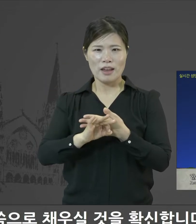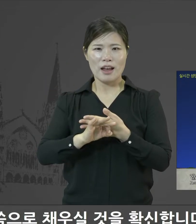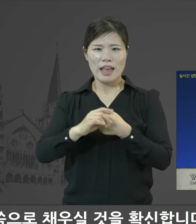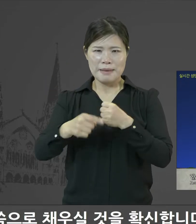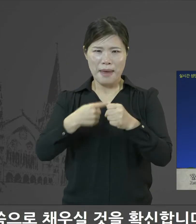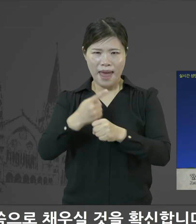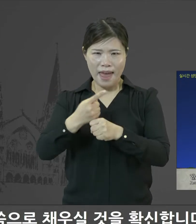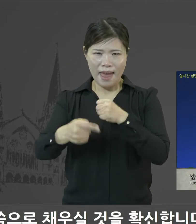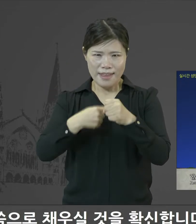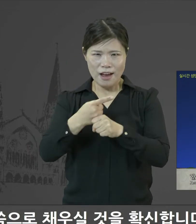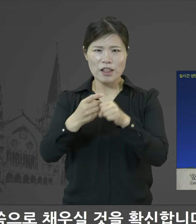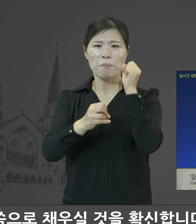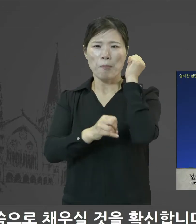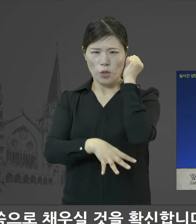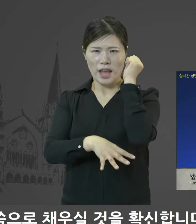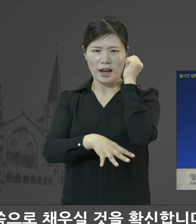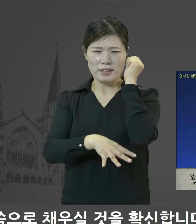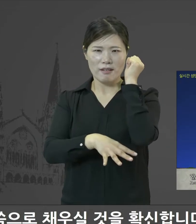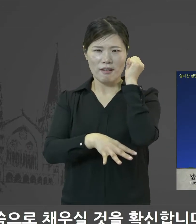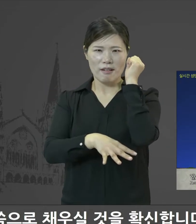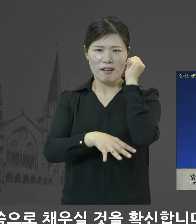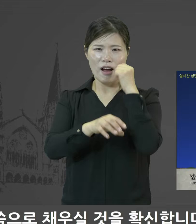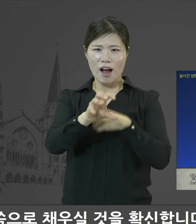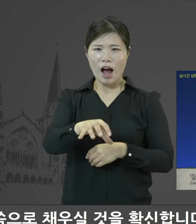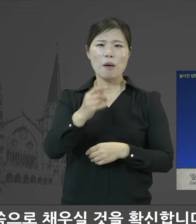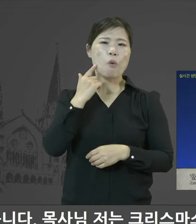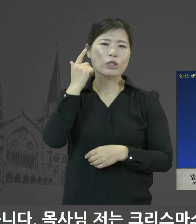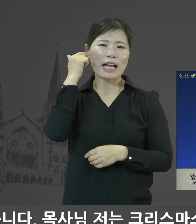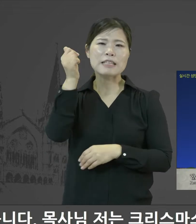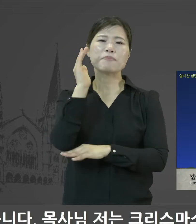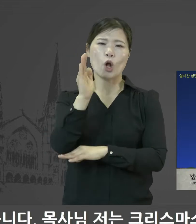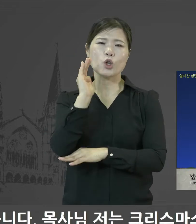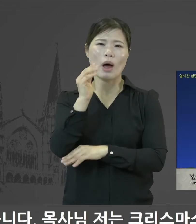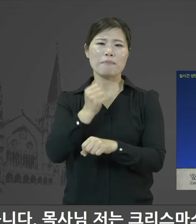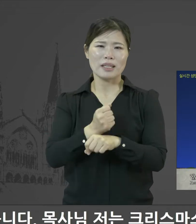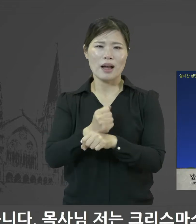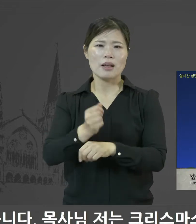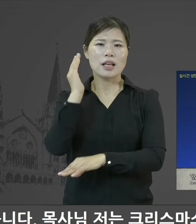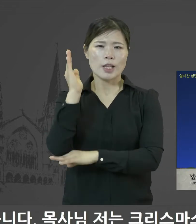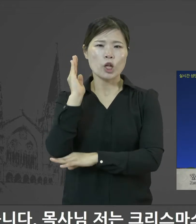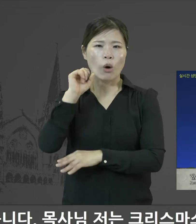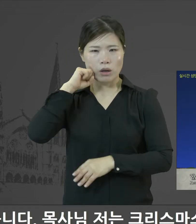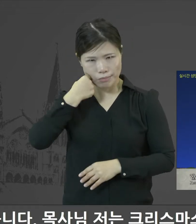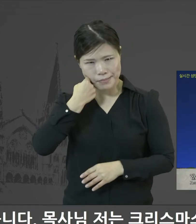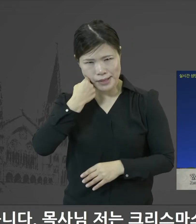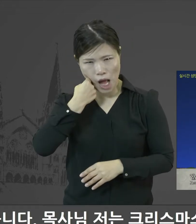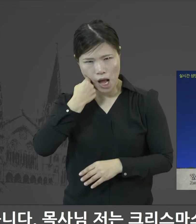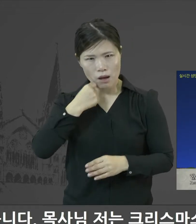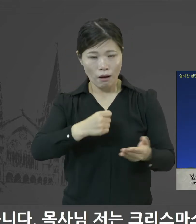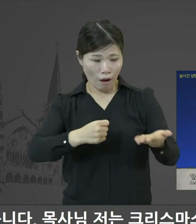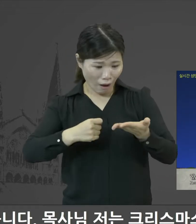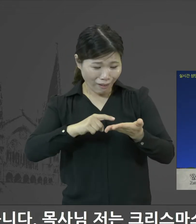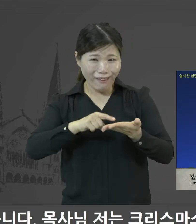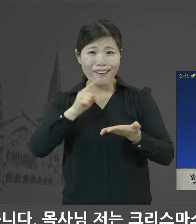본당에 들어가서 목사님 설교를 듣습니다. 목사님 설교가 조금 어렵습니다.